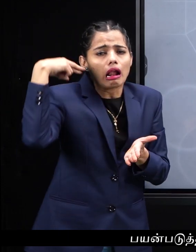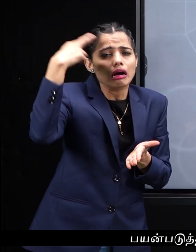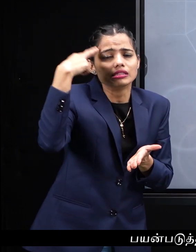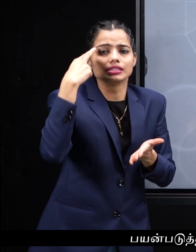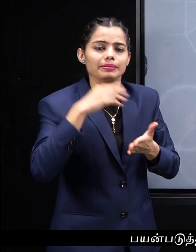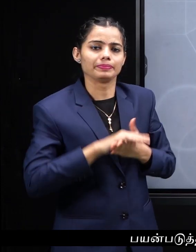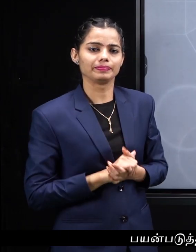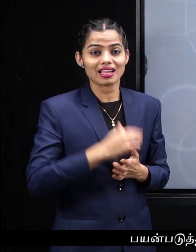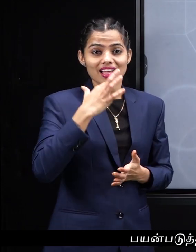குறிக்கின்றன.